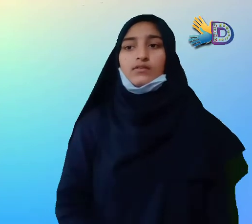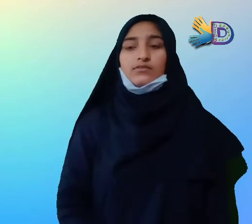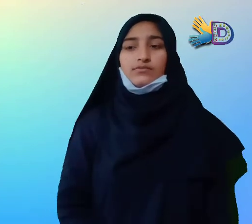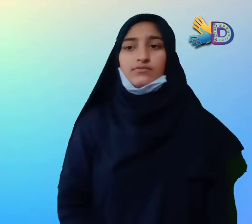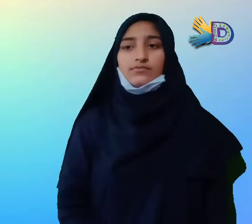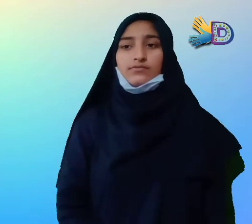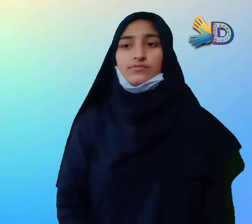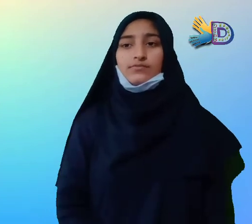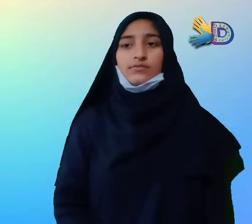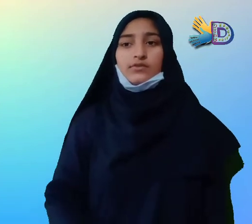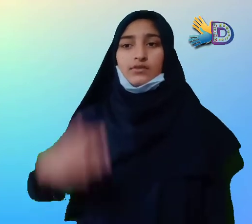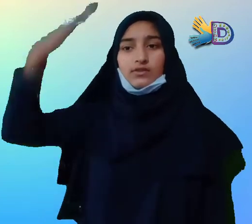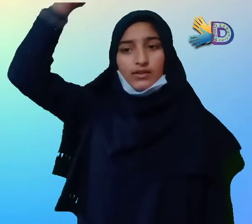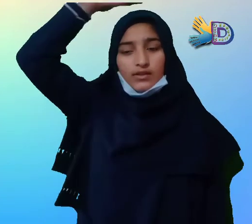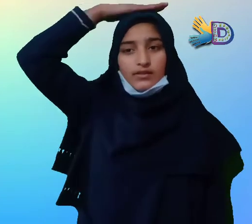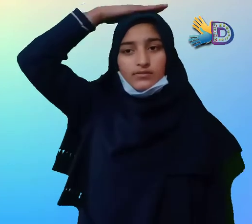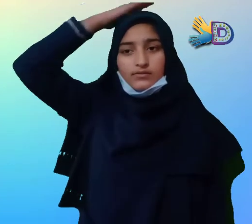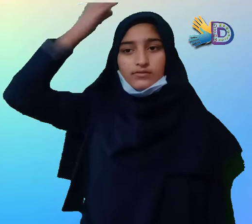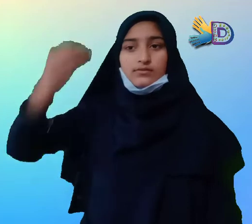सबसे पहले है एहसान।